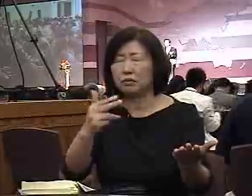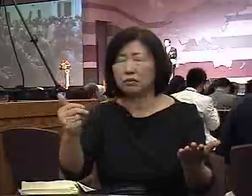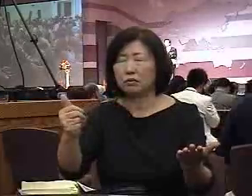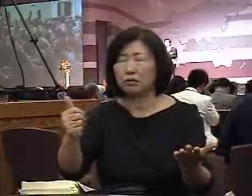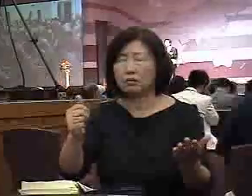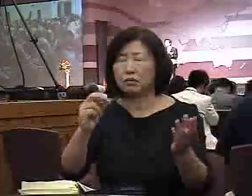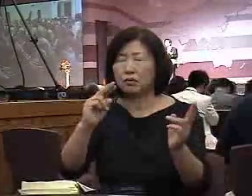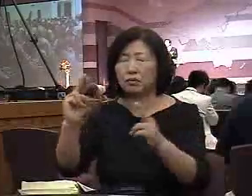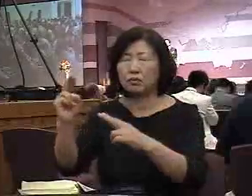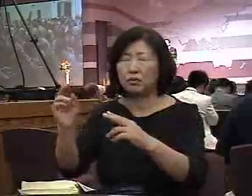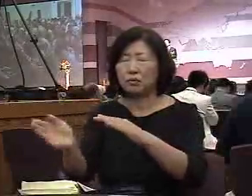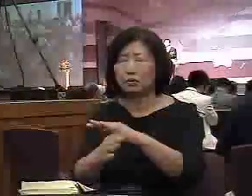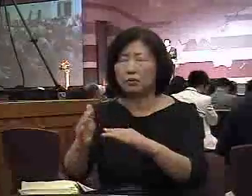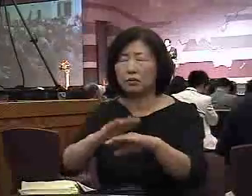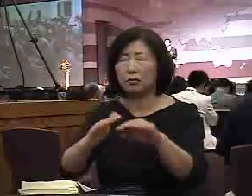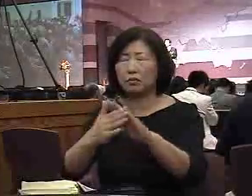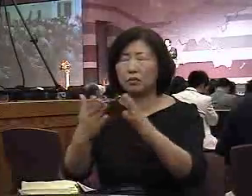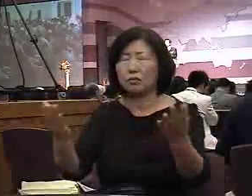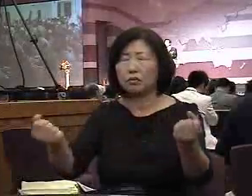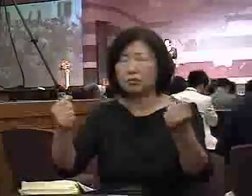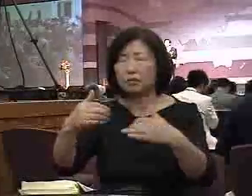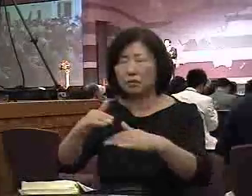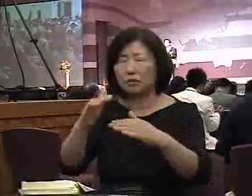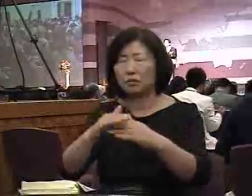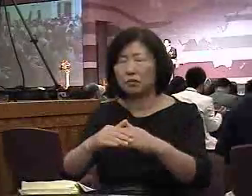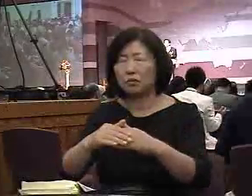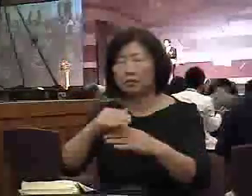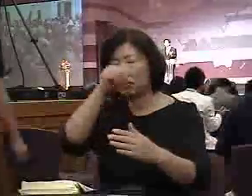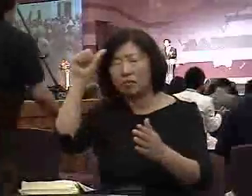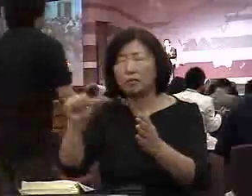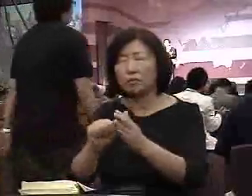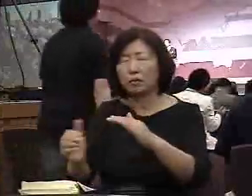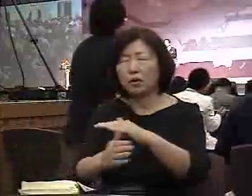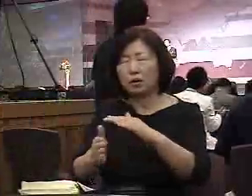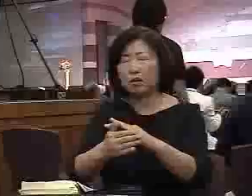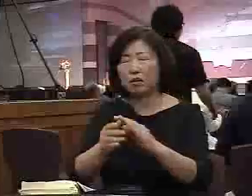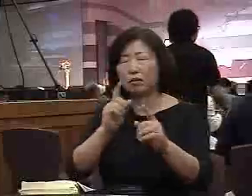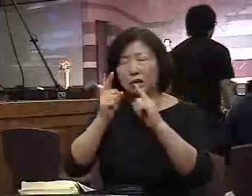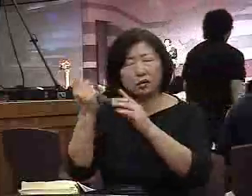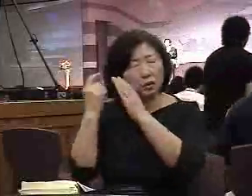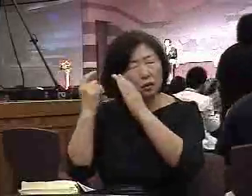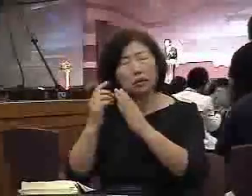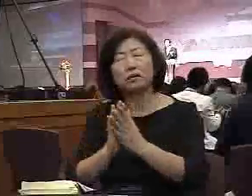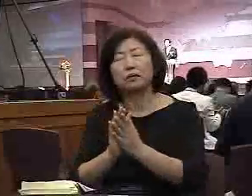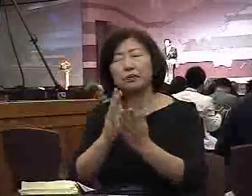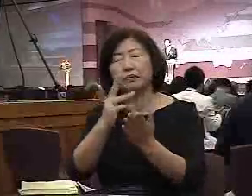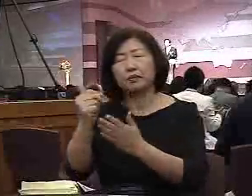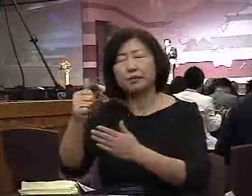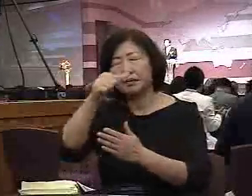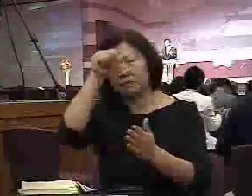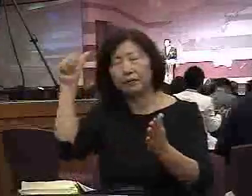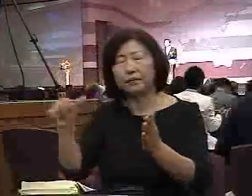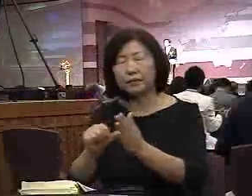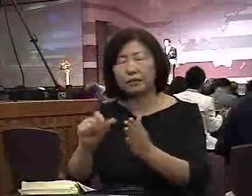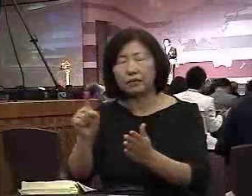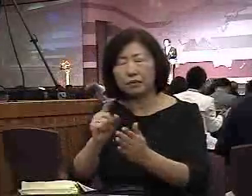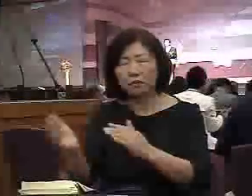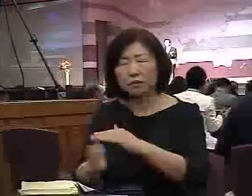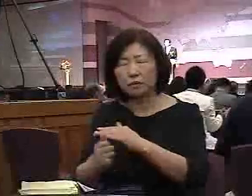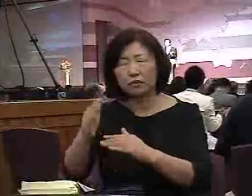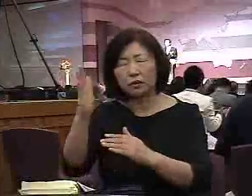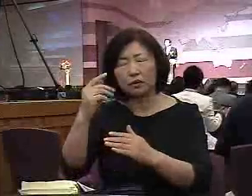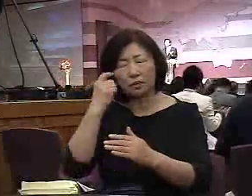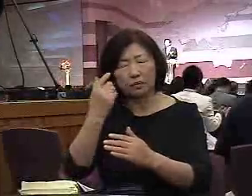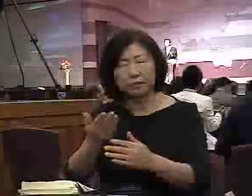주님을 향해 빈손 들고 나아가겠습니다. 주님, 내 인생이 비워져야 된다는 말씀 제가 들었습니다. 주님, 내 인생에서 무엇을